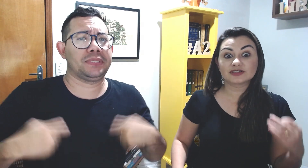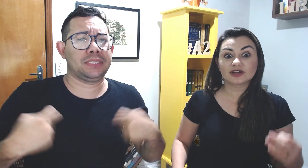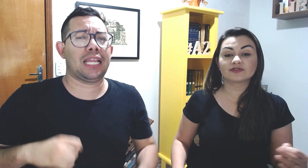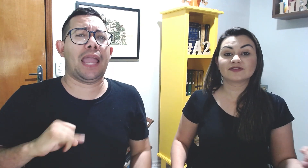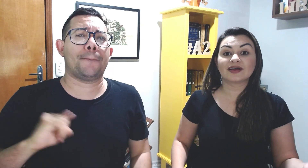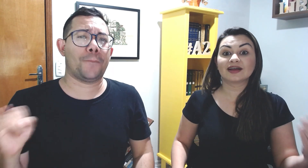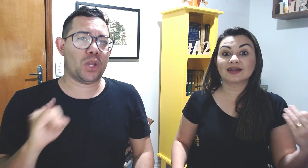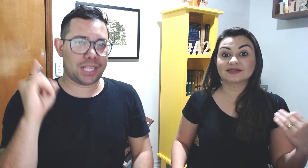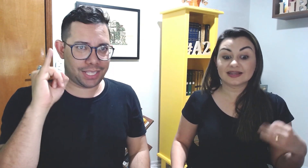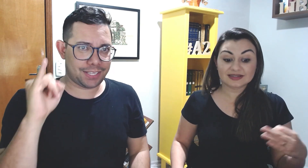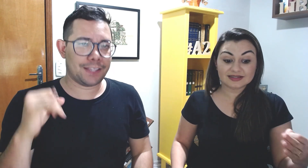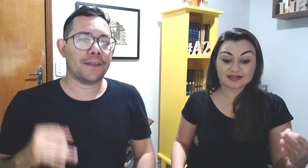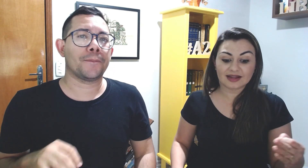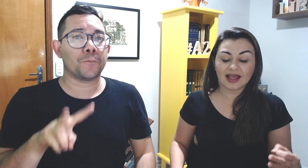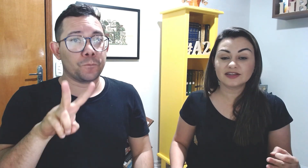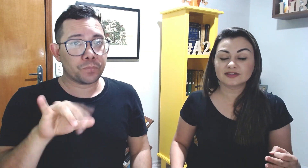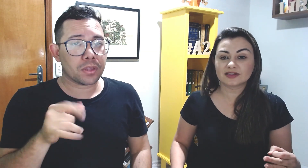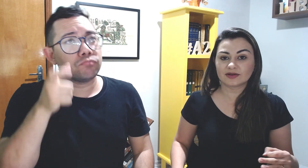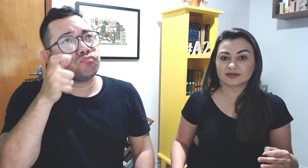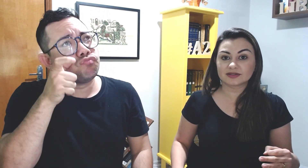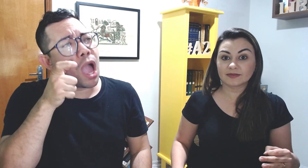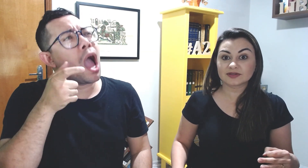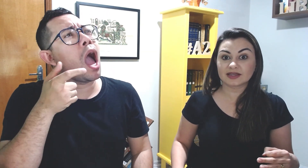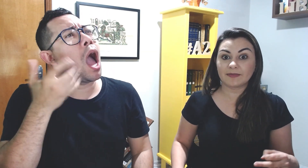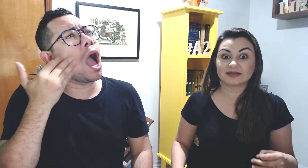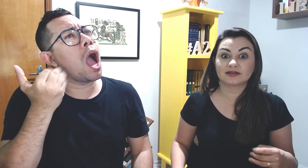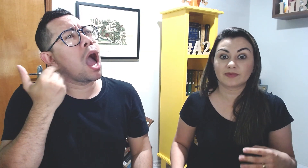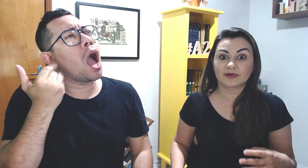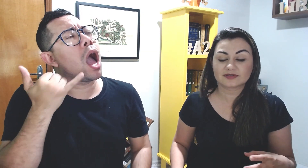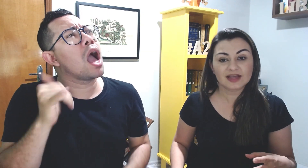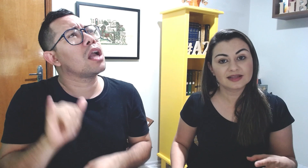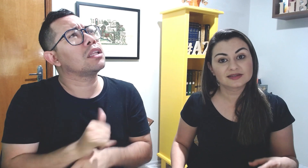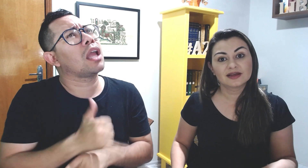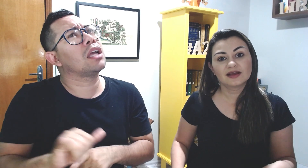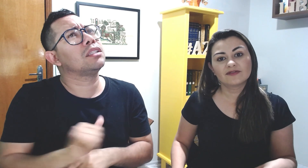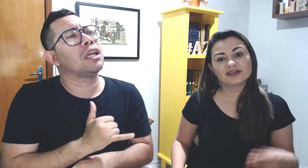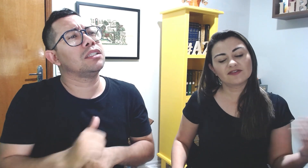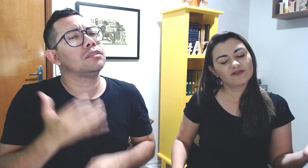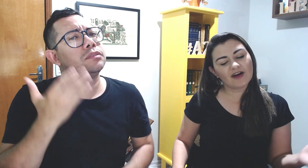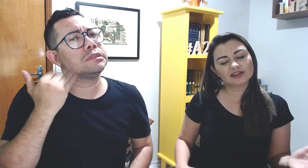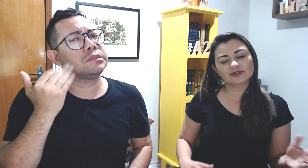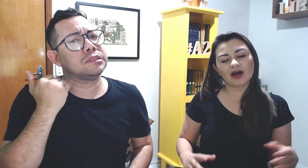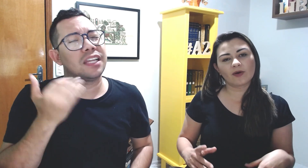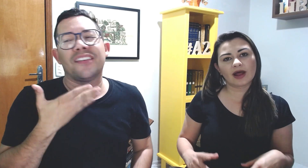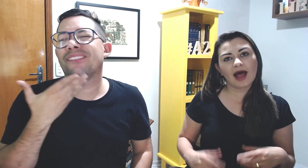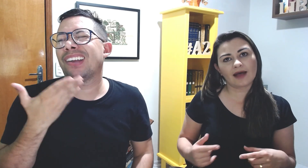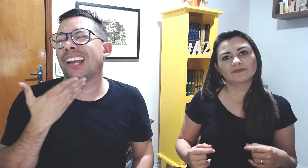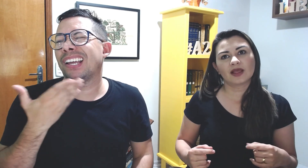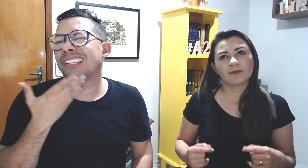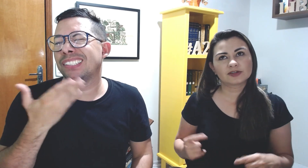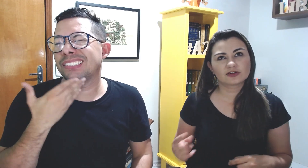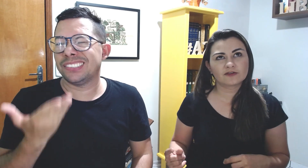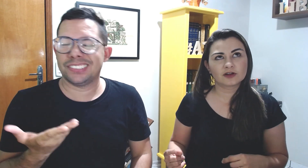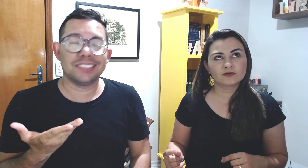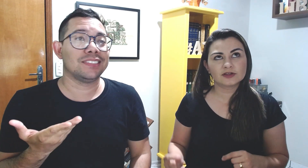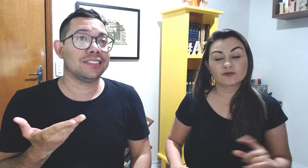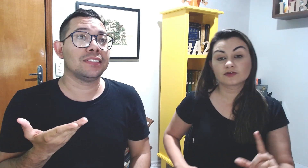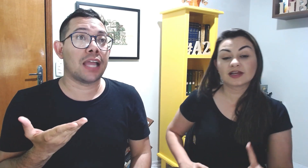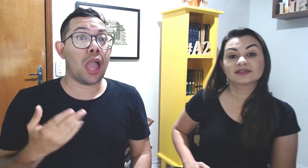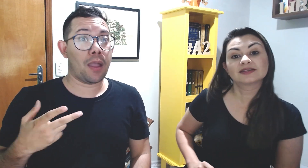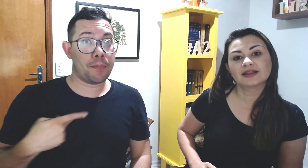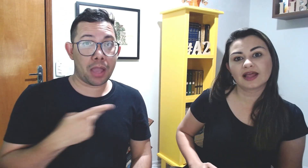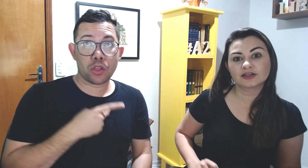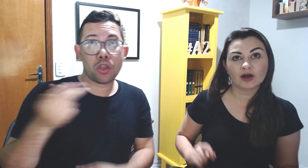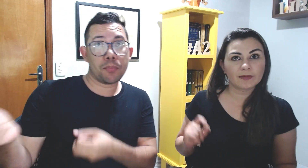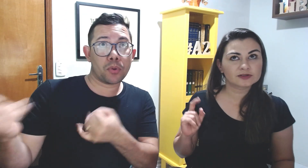aí, praticando, você vai ganhando essas estratégias que nós estamos aqui passando para vocês, vai ser fácil na hora. O pastor está falando isso, eu vou